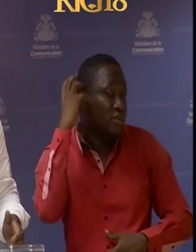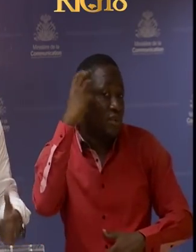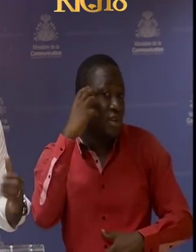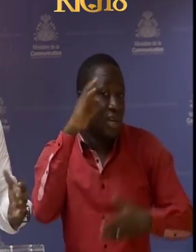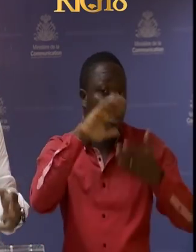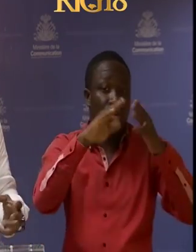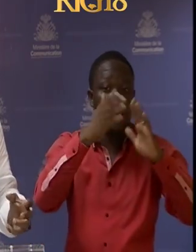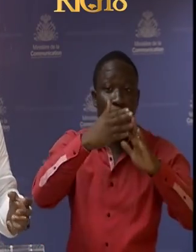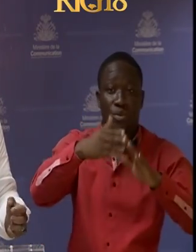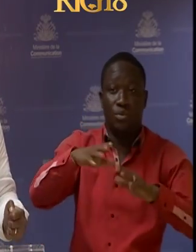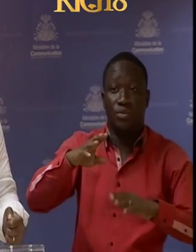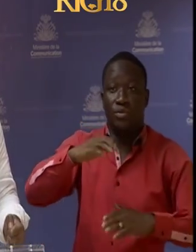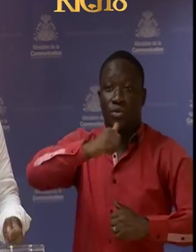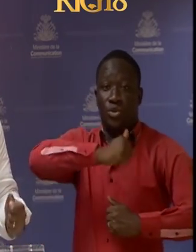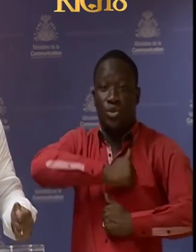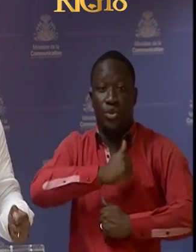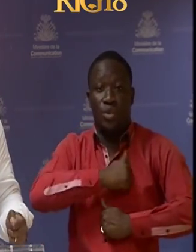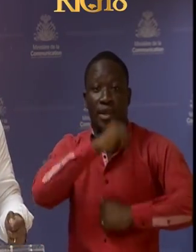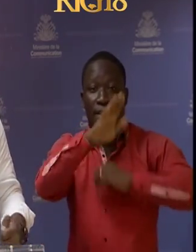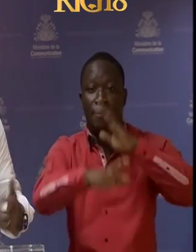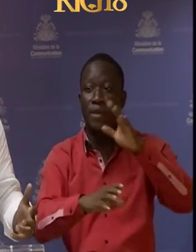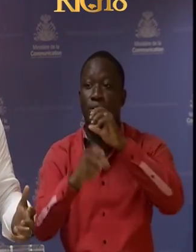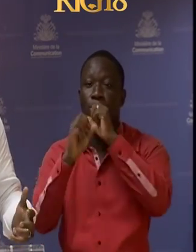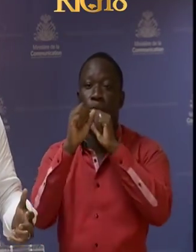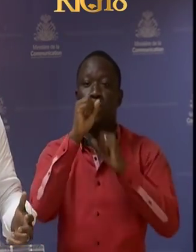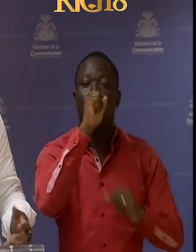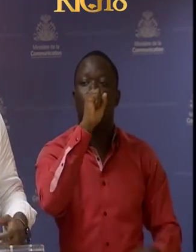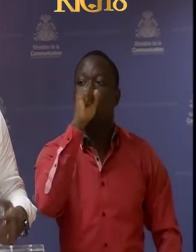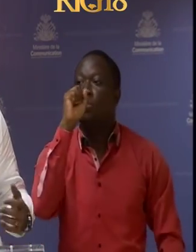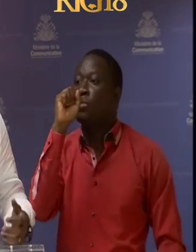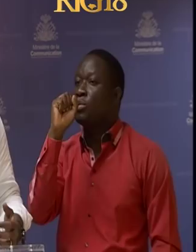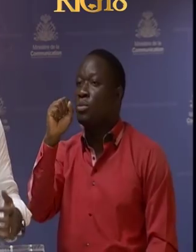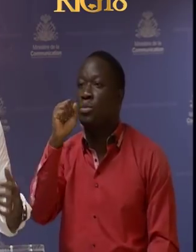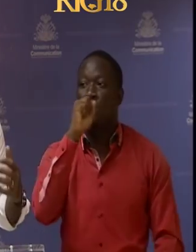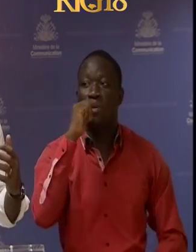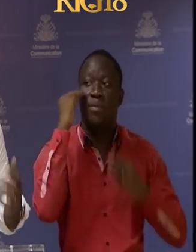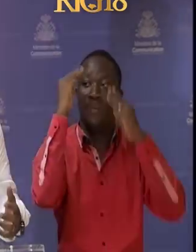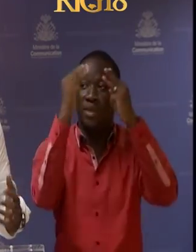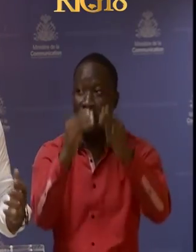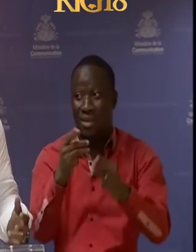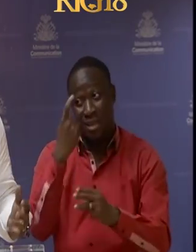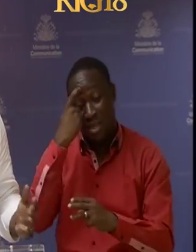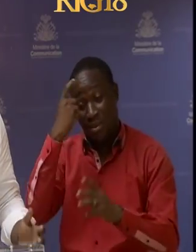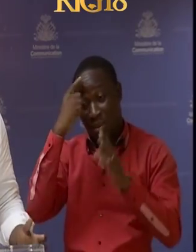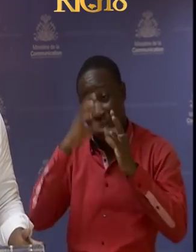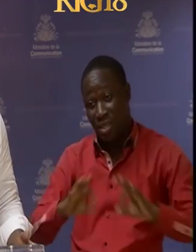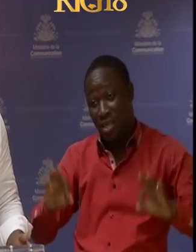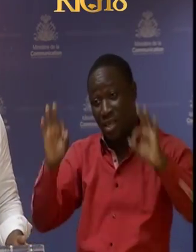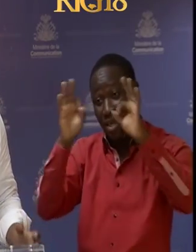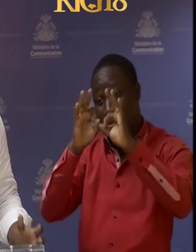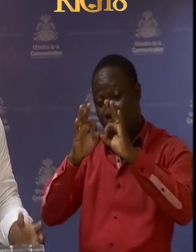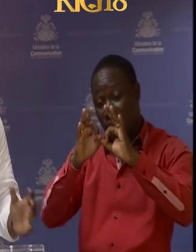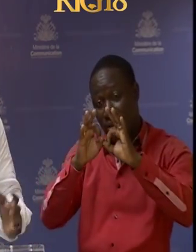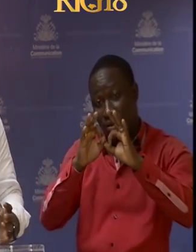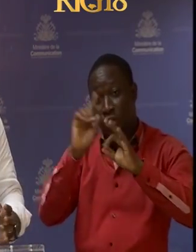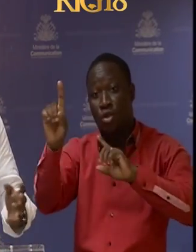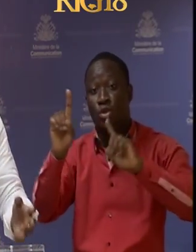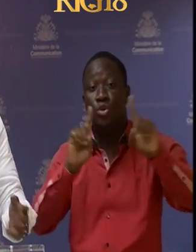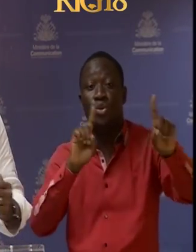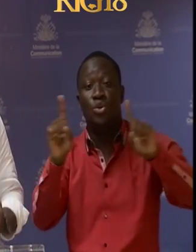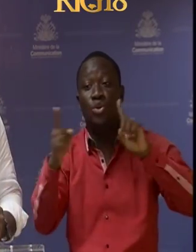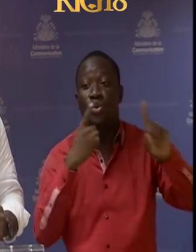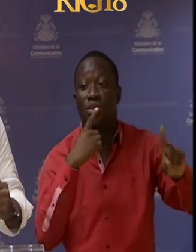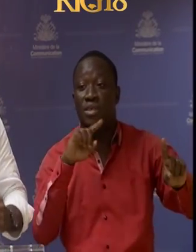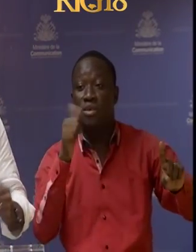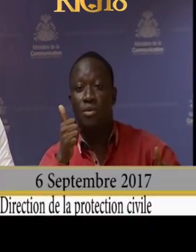et quand vous brigadier volontaire, tout cap marche avec mégaphone pour faire message à passer. Mais nous pensons que l'important que nous pouvons mentionner que yon dit l'autre,